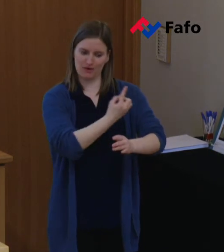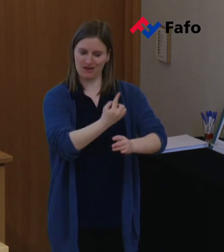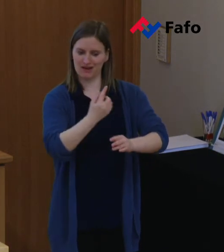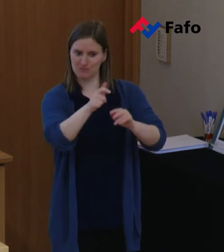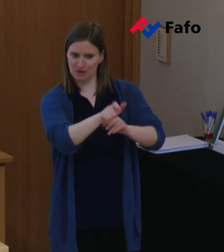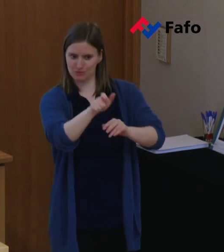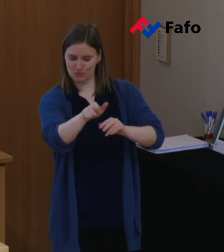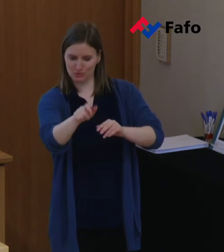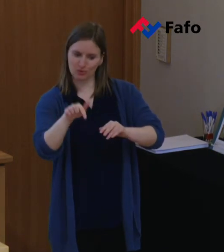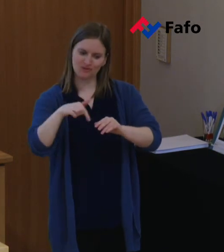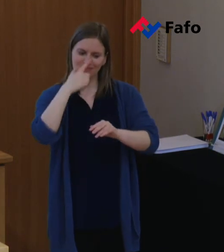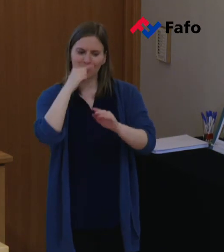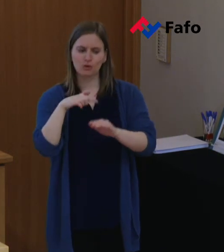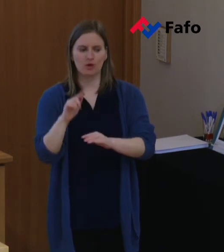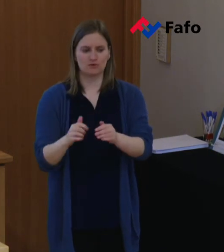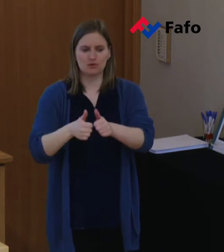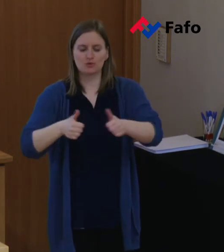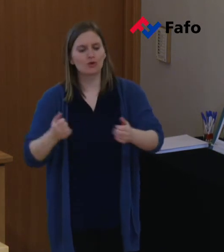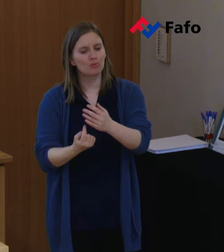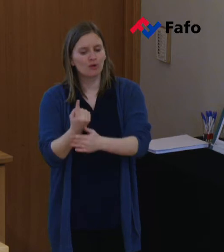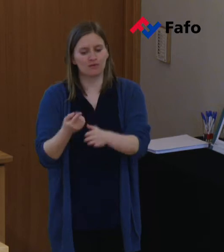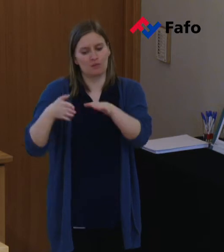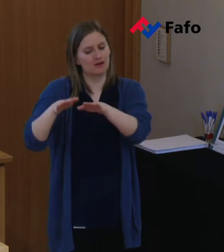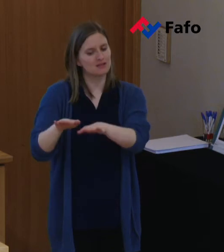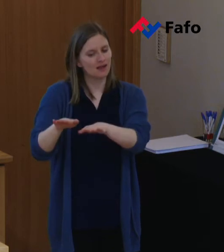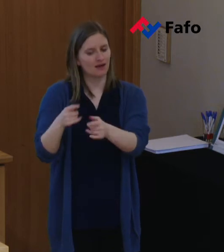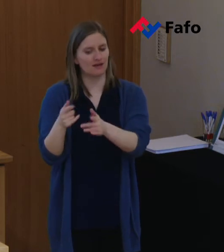at det større muligheter for å plassere eller bosette